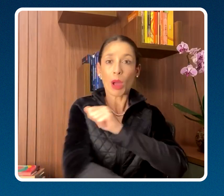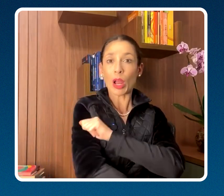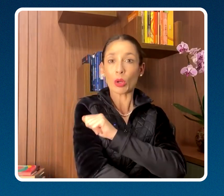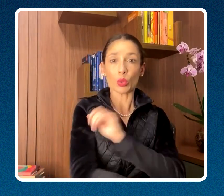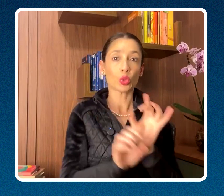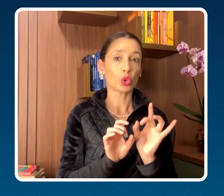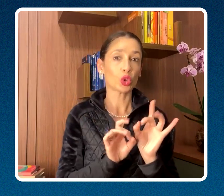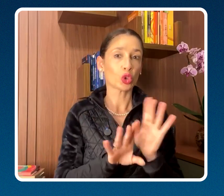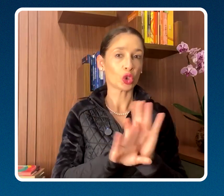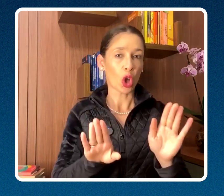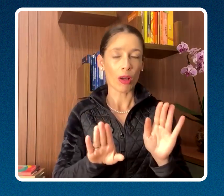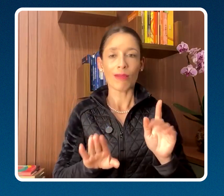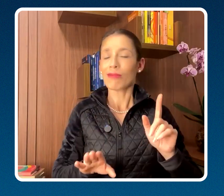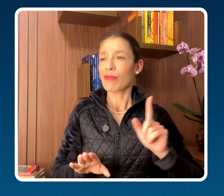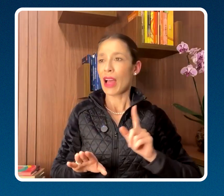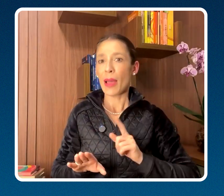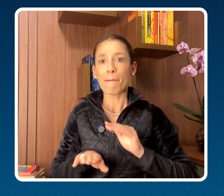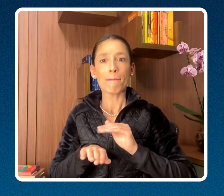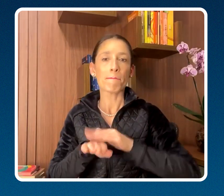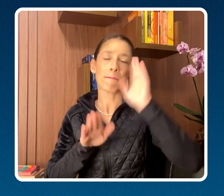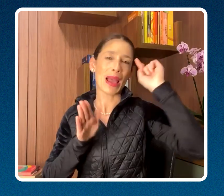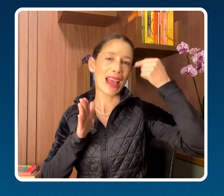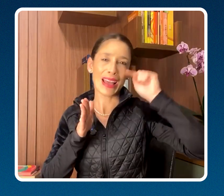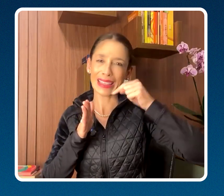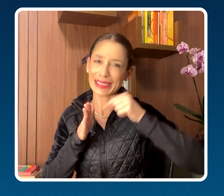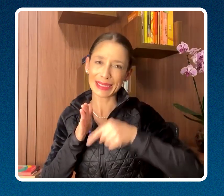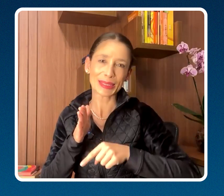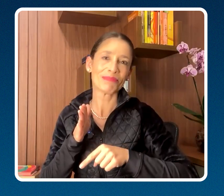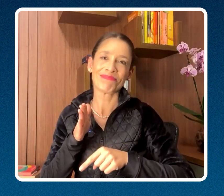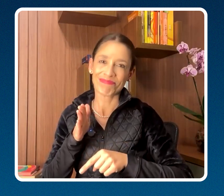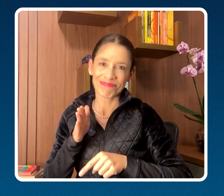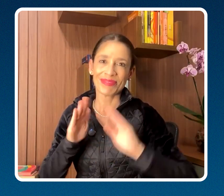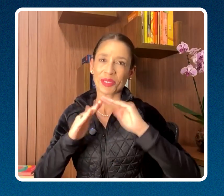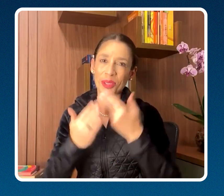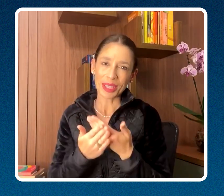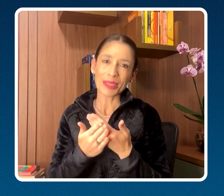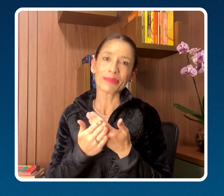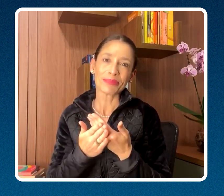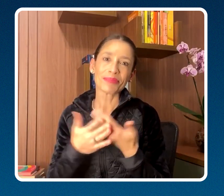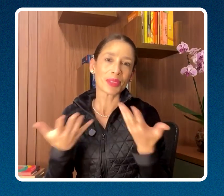profissional crescer. Tinha muito mais do que aquilo que eu esperava. E assim, de todo dia.